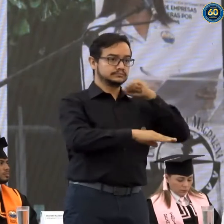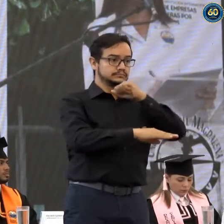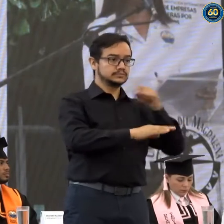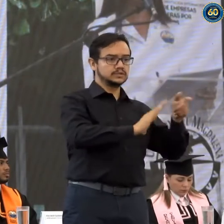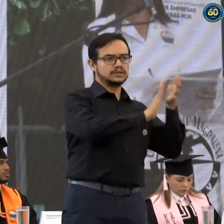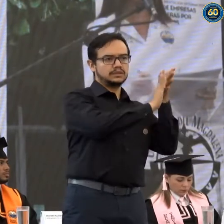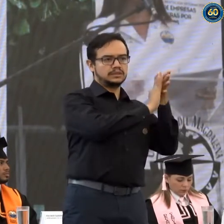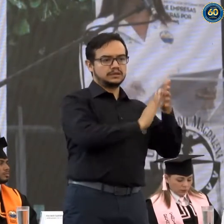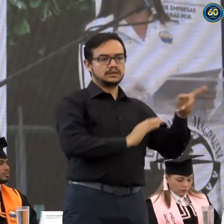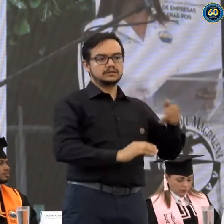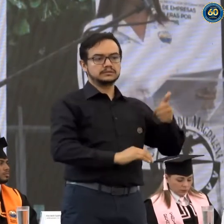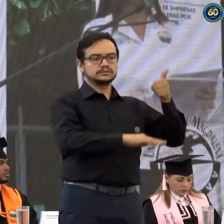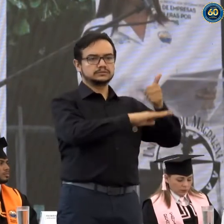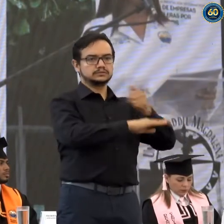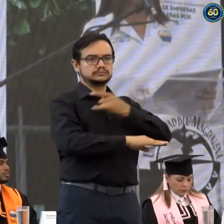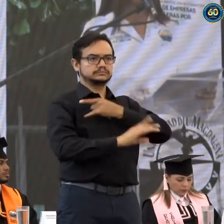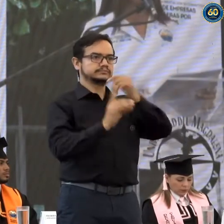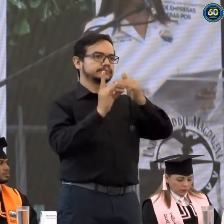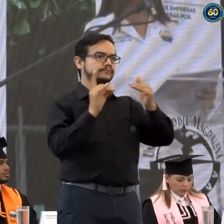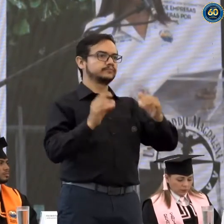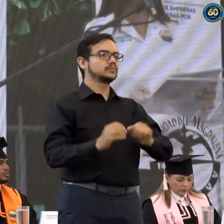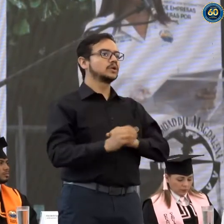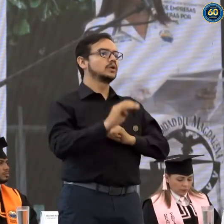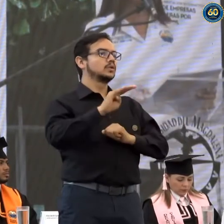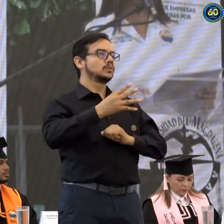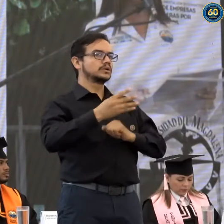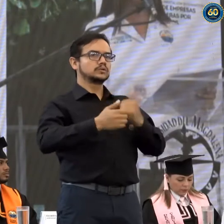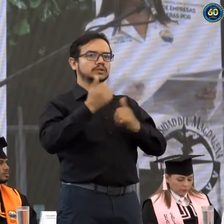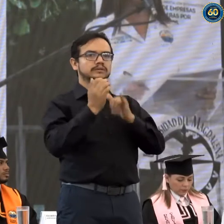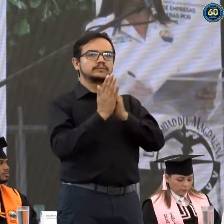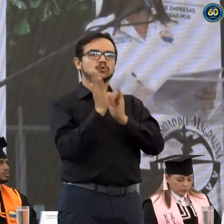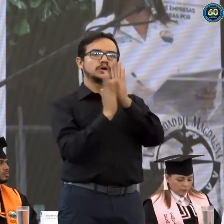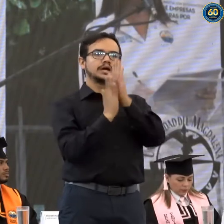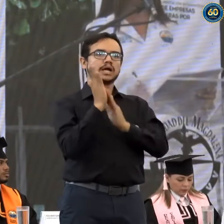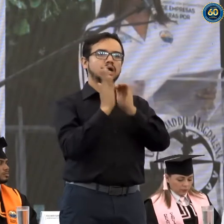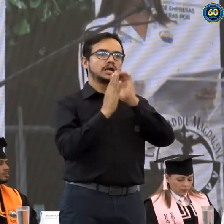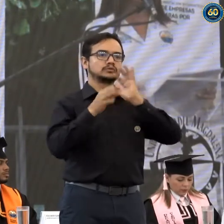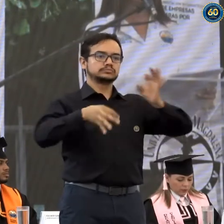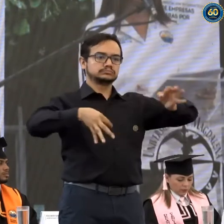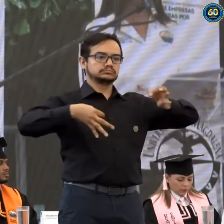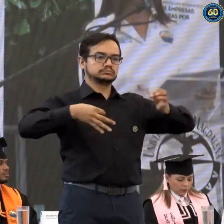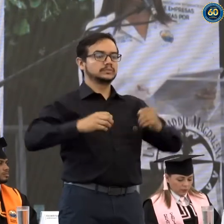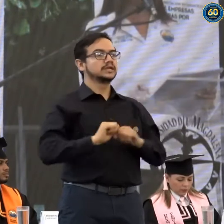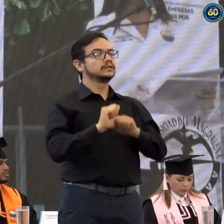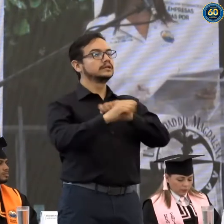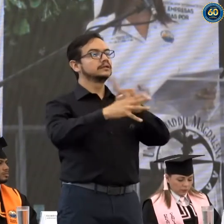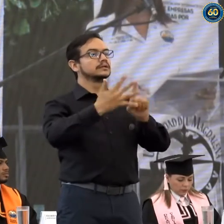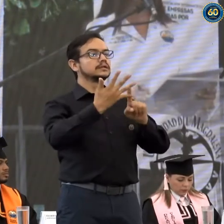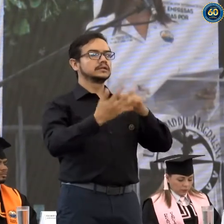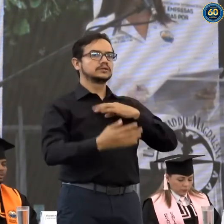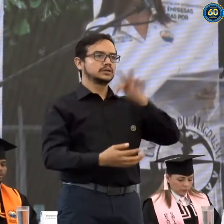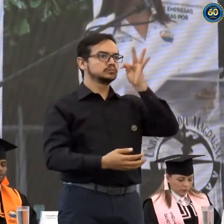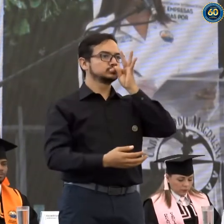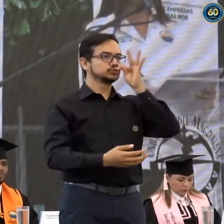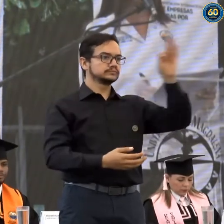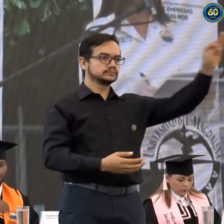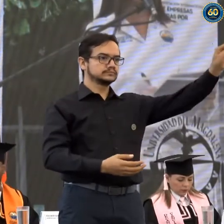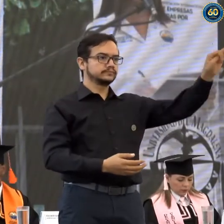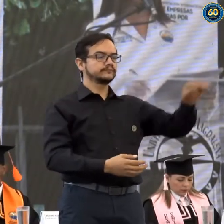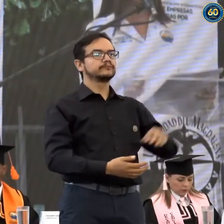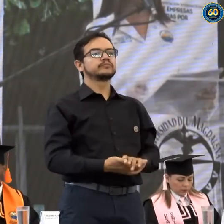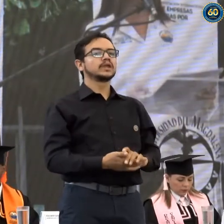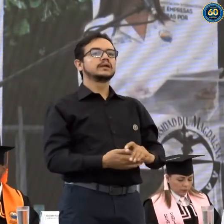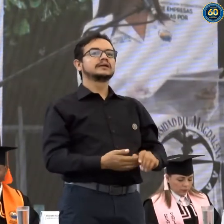del Magdalena cuarto lectura del acta general de grado otorgando los títulos quinto toma del juramento a los graduandos